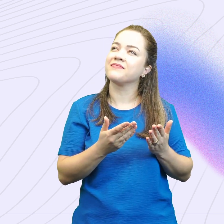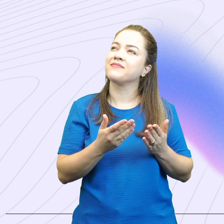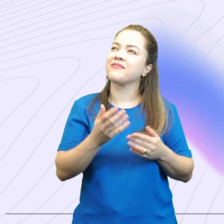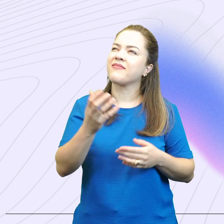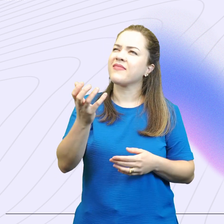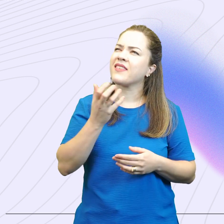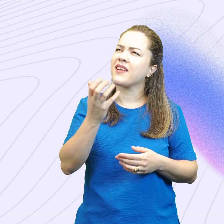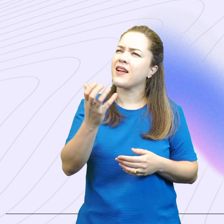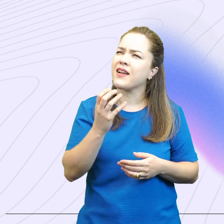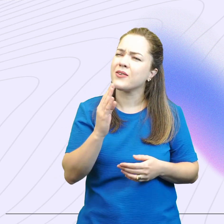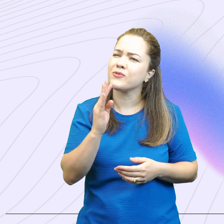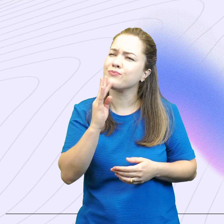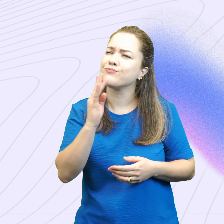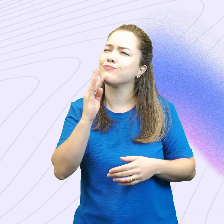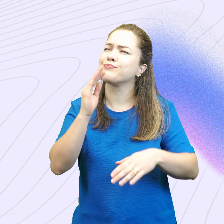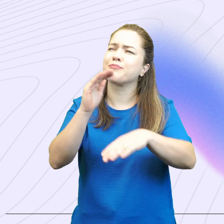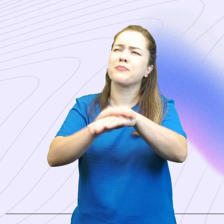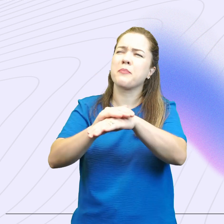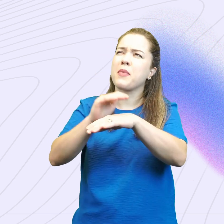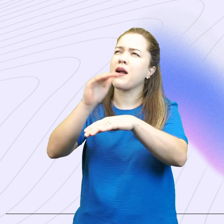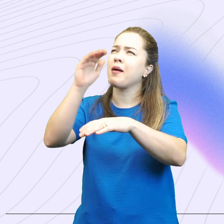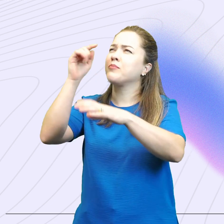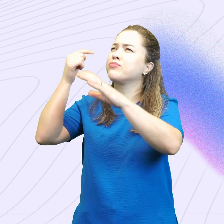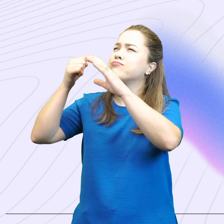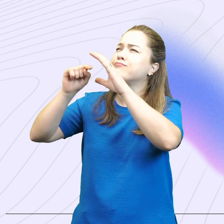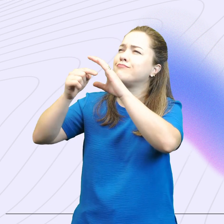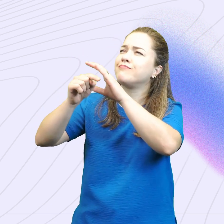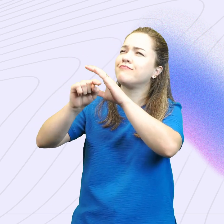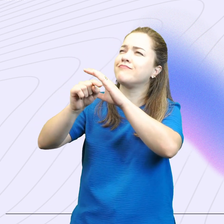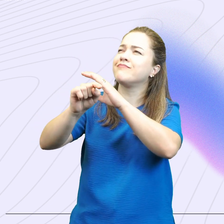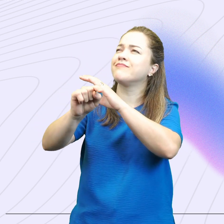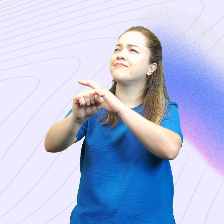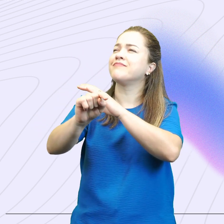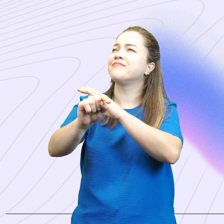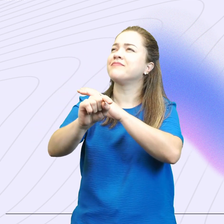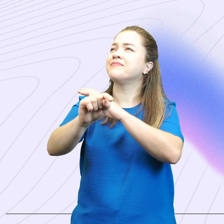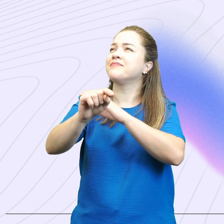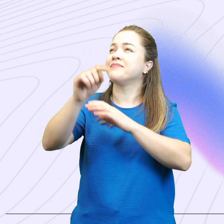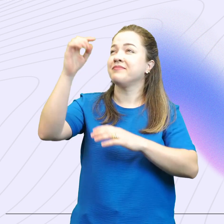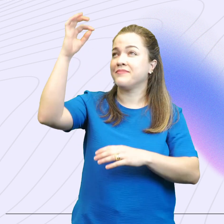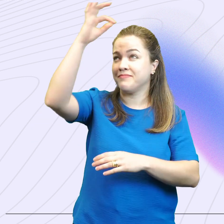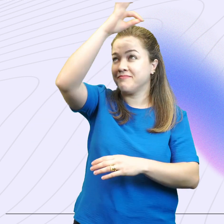Quero conhecer mais de ti.